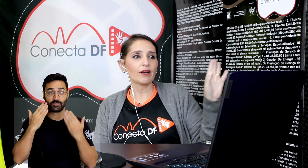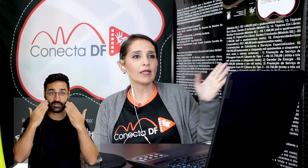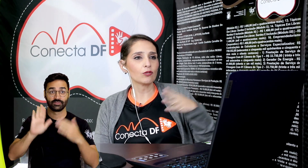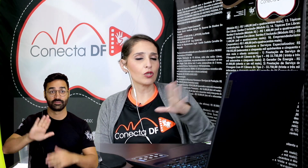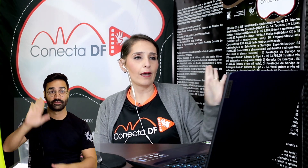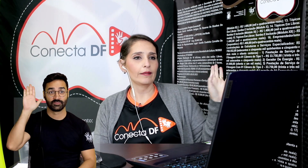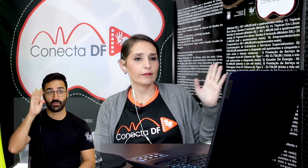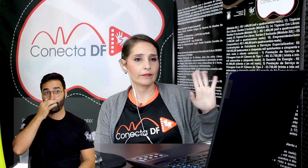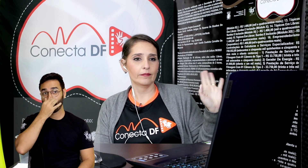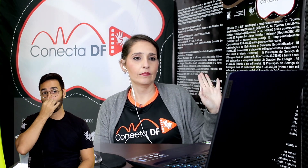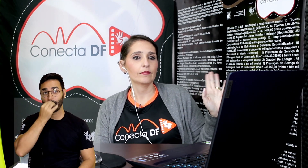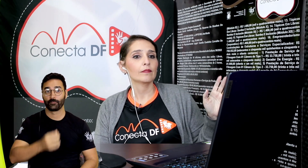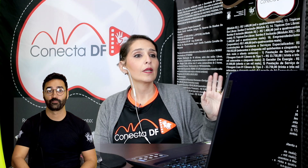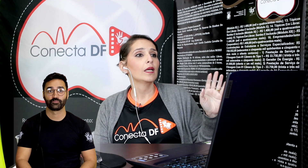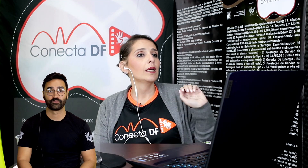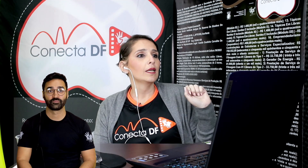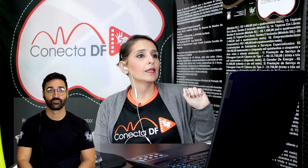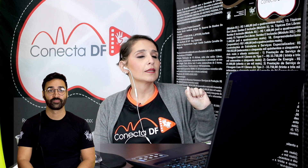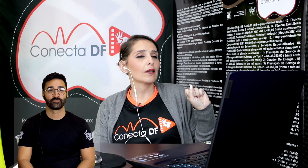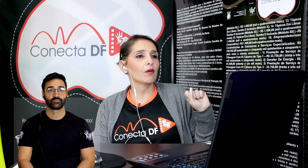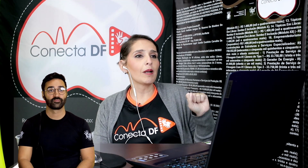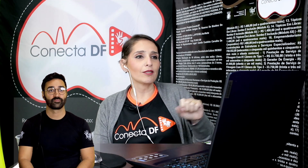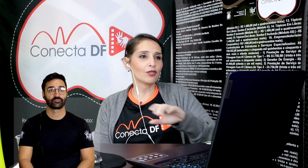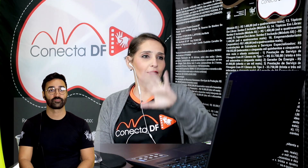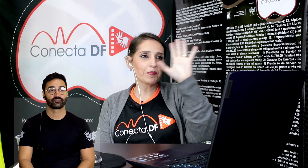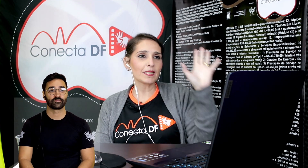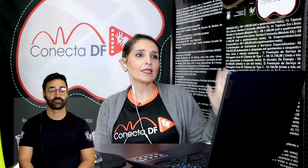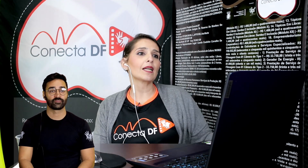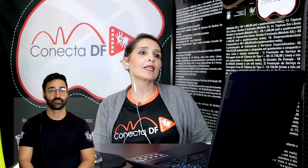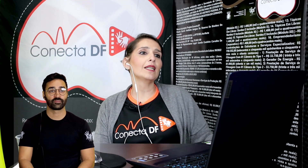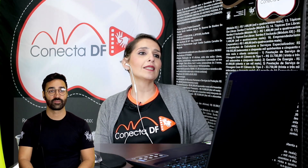Já tá valendo já. Então vamos lá, a